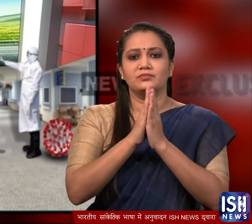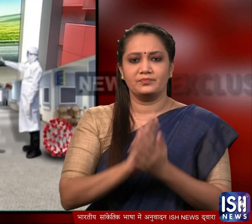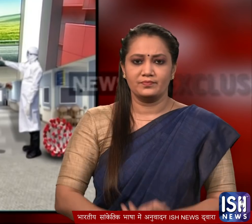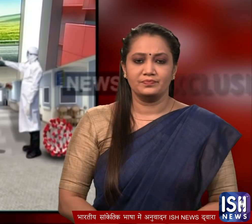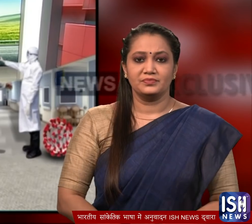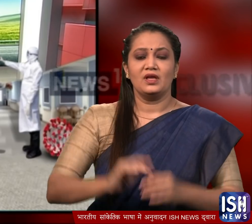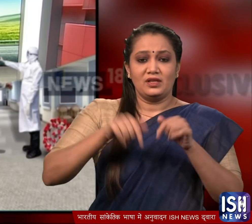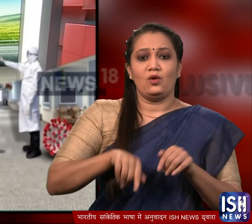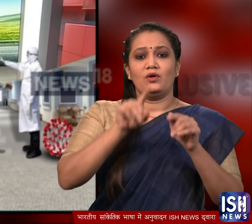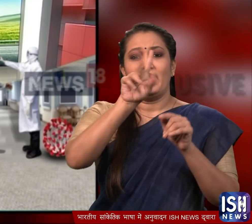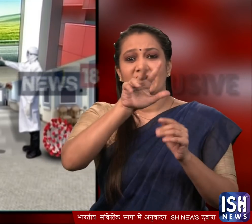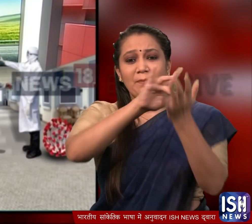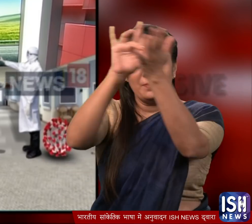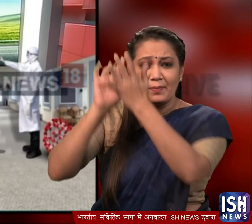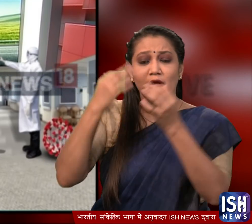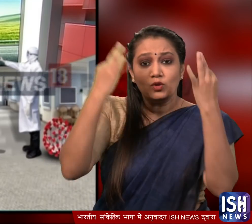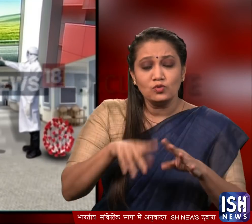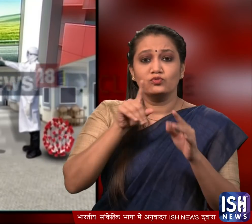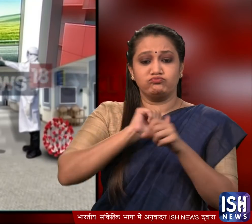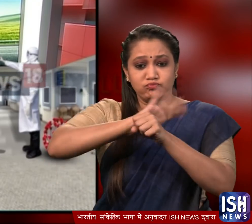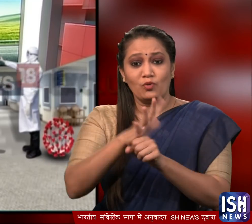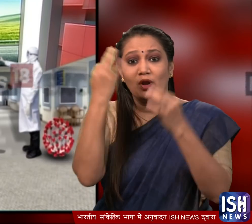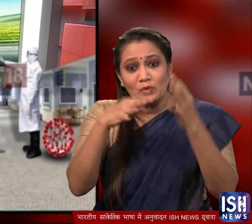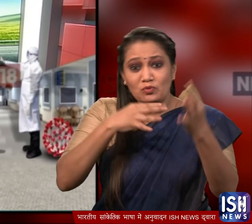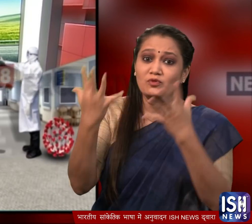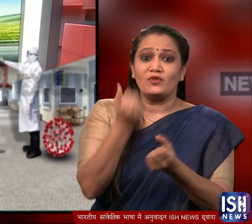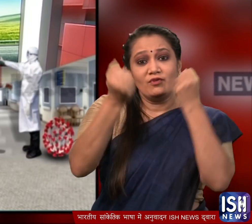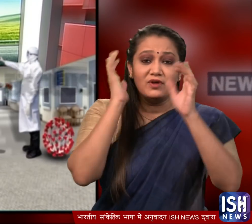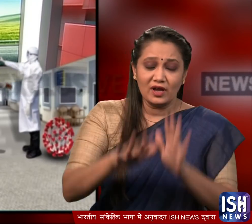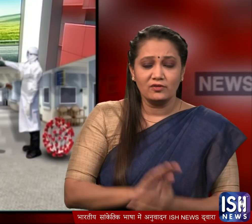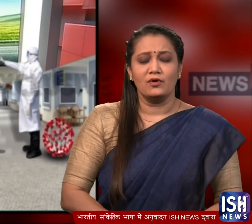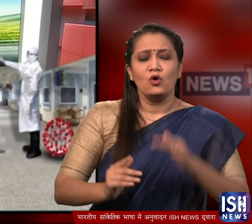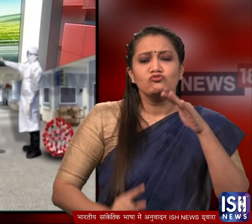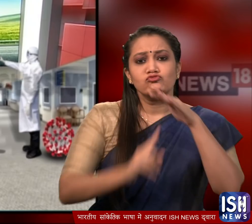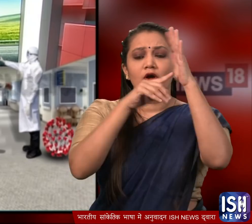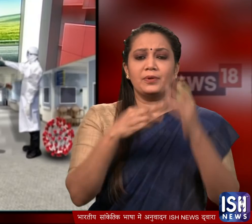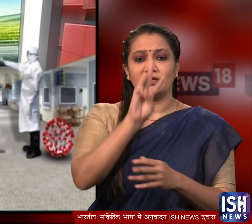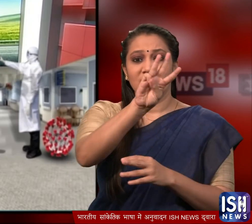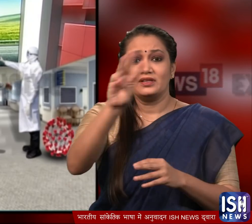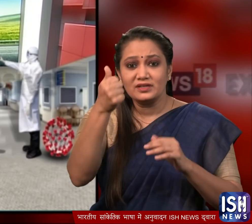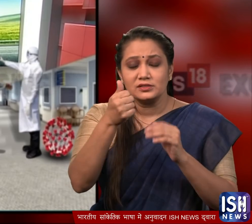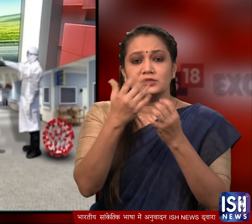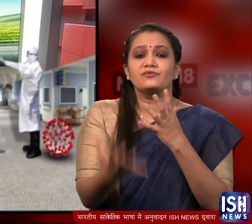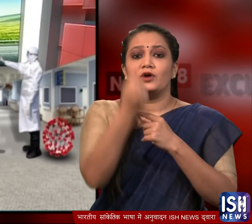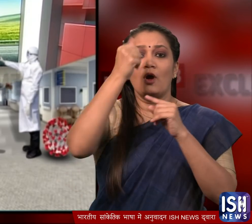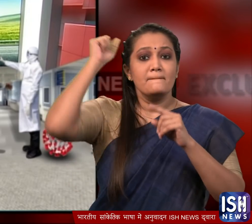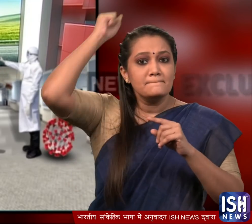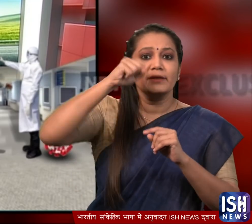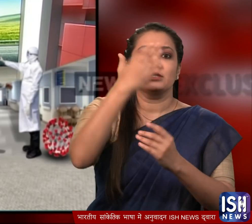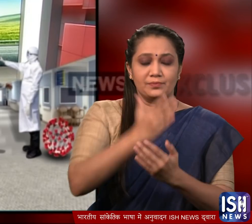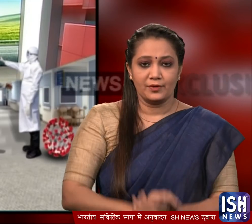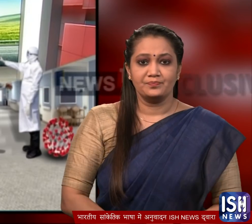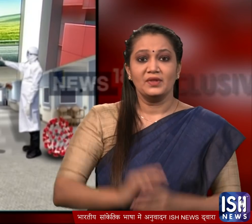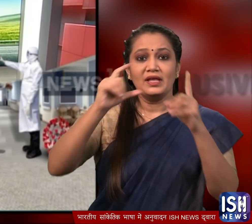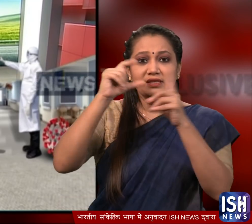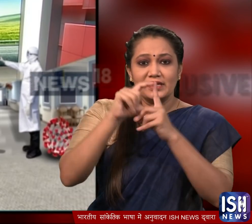की। अभी तक देश के 18 राज्यों में कोरोना के नए वेरिएंट के मरीज सामने आ चुके हैं, जिनमें सबसे ज्यादा 336 मरीजों का पता पंजाब में